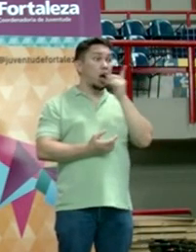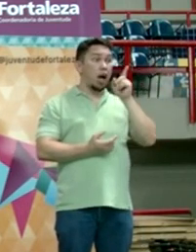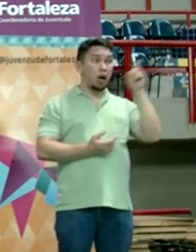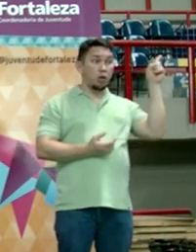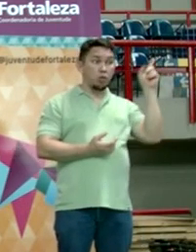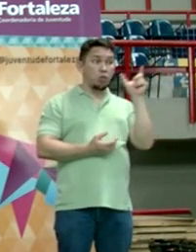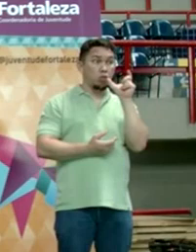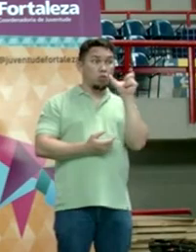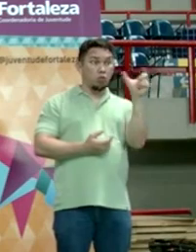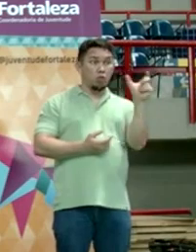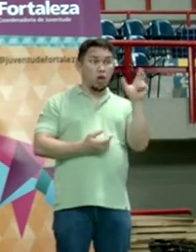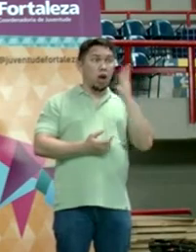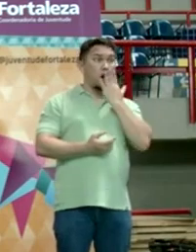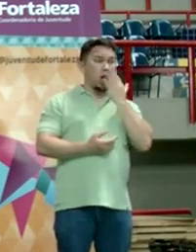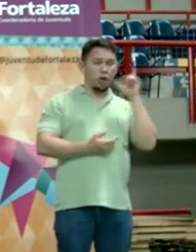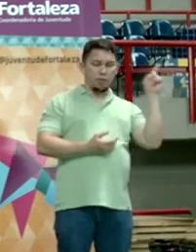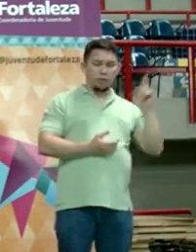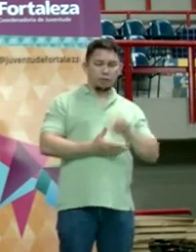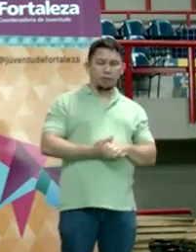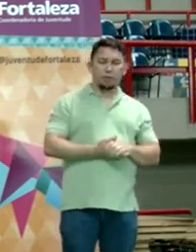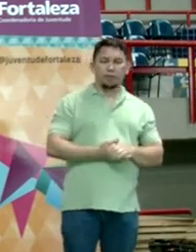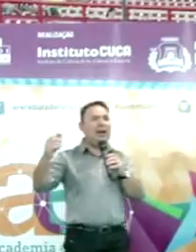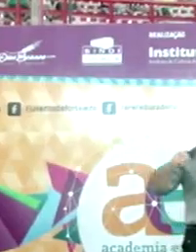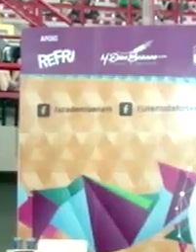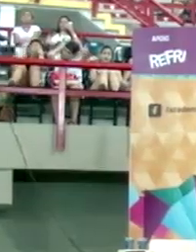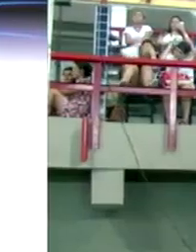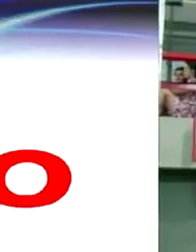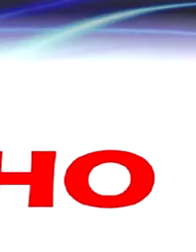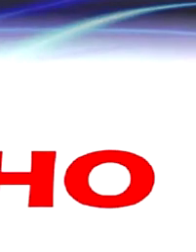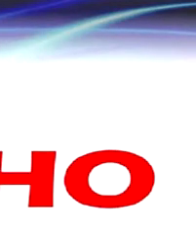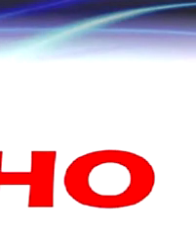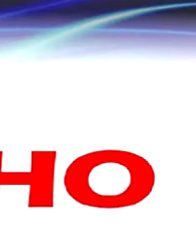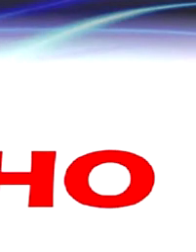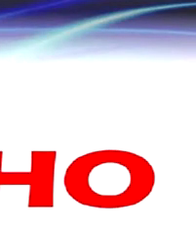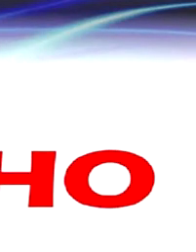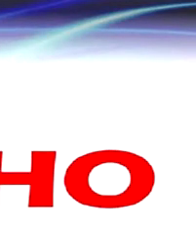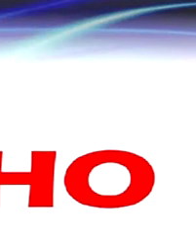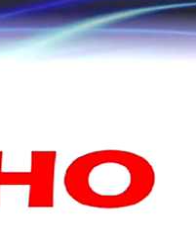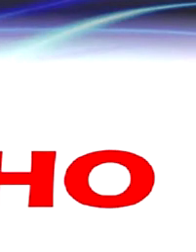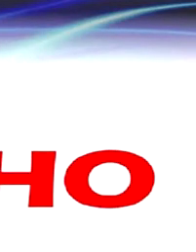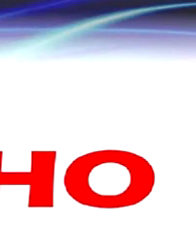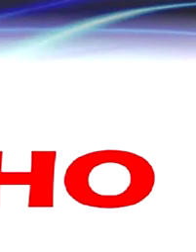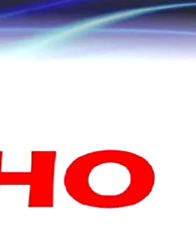da palavra bem rápido, todo mundo. A cor da palavra, vamos lá.